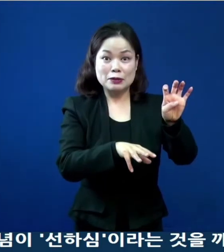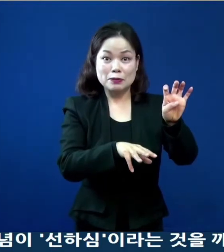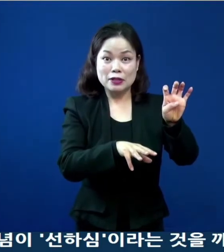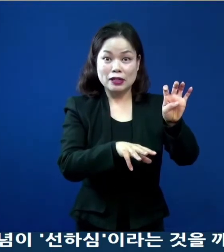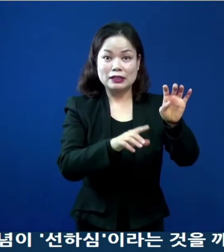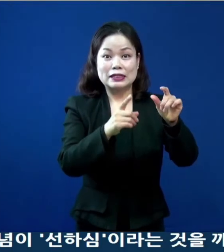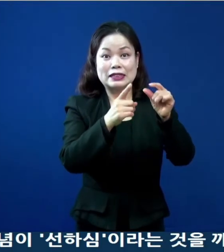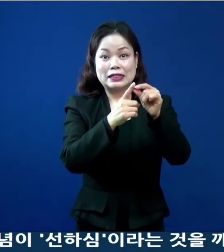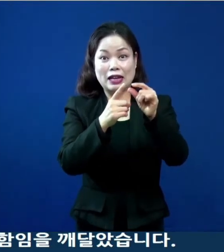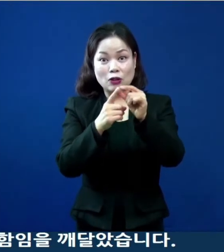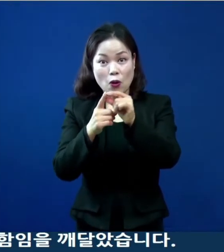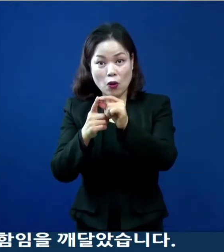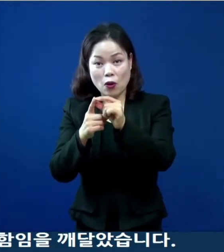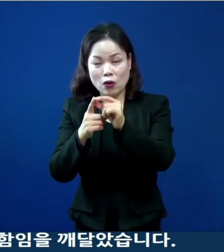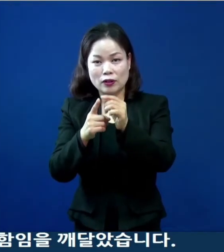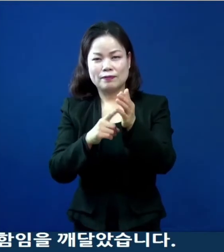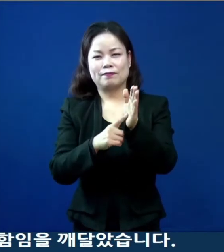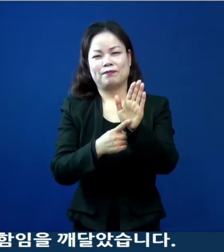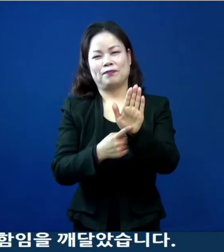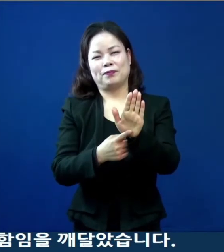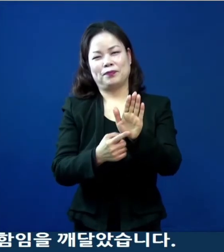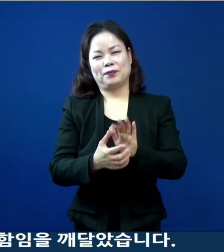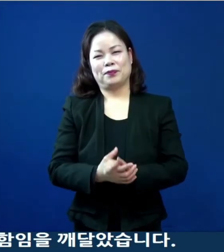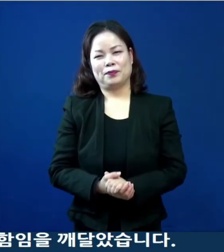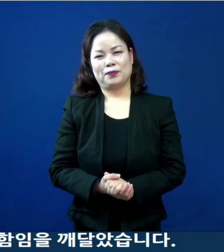그 단어들이 이렇게 묶여서 나오고 있습니다.